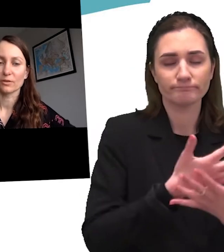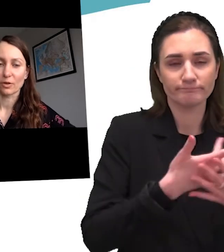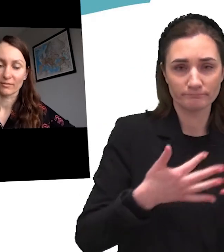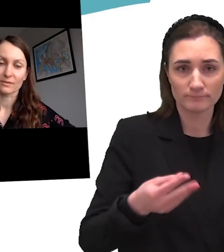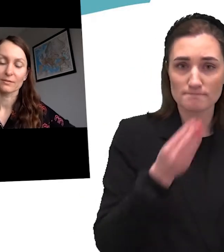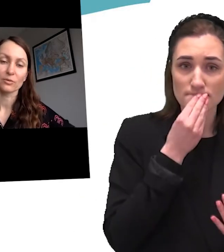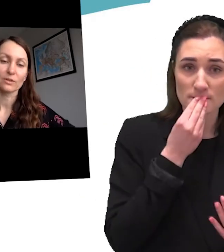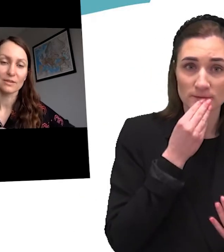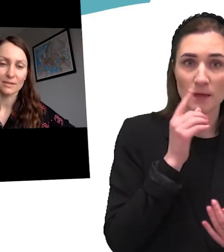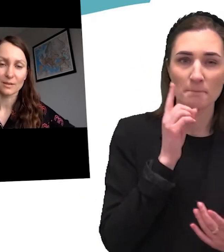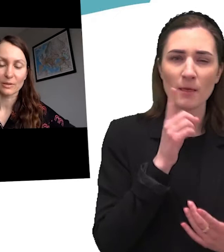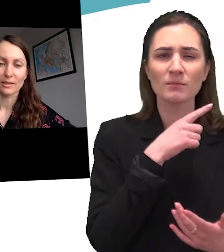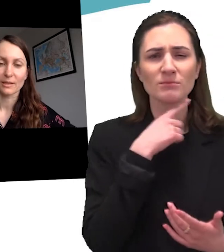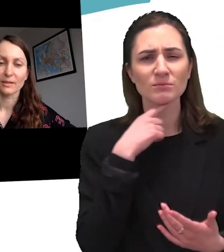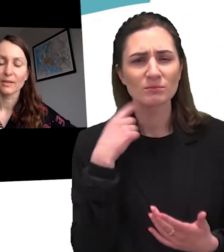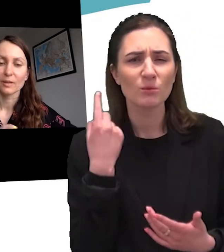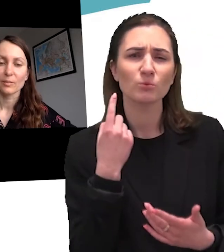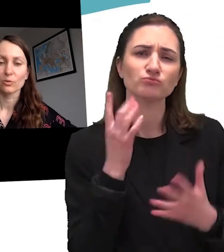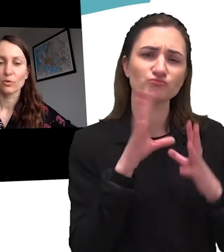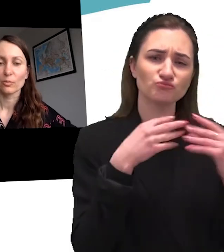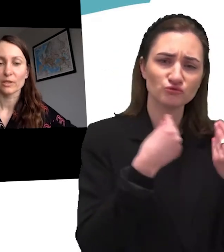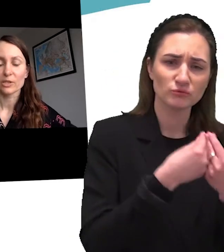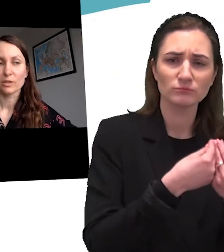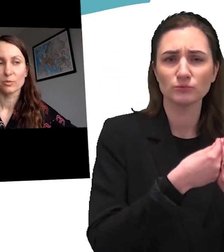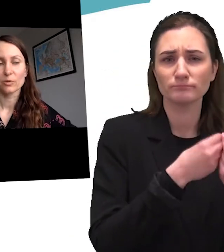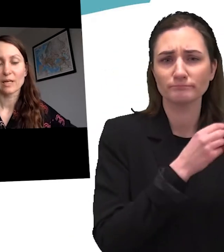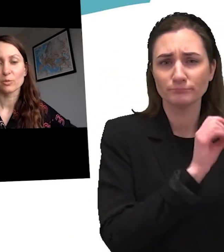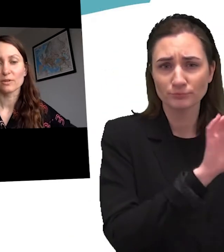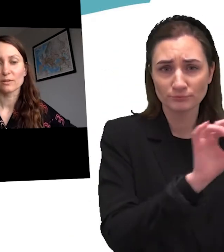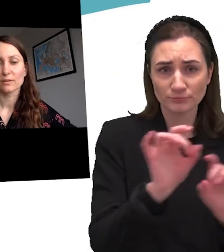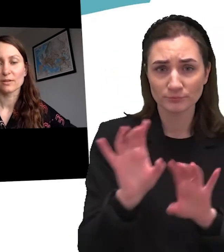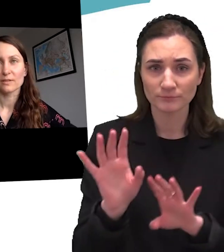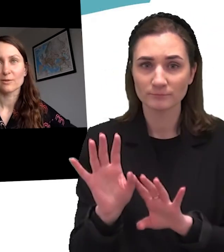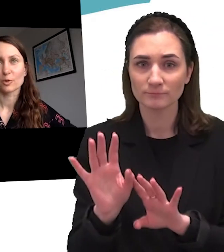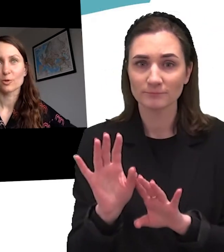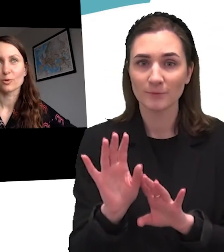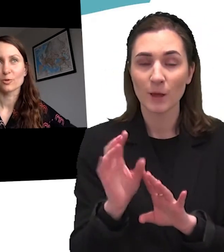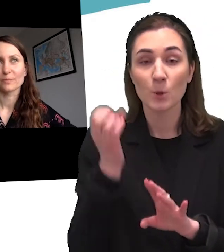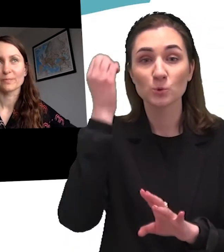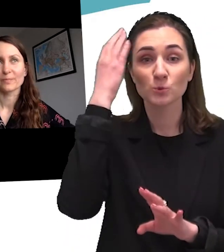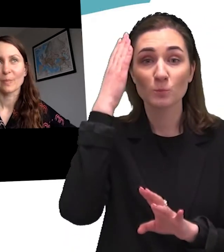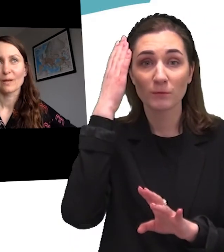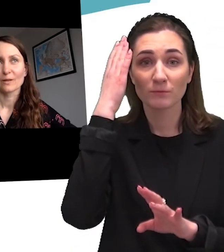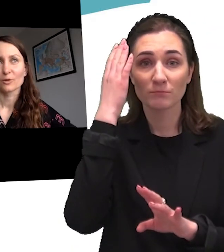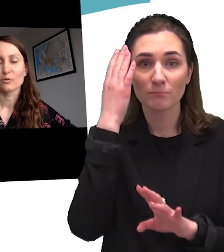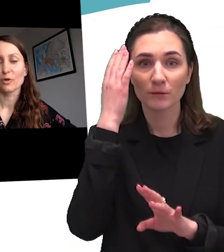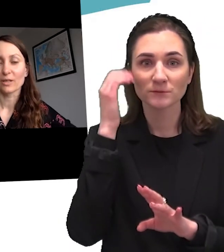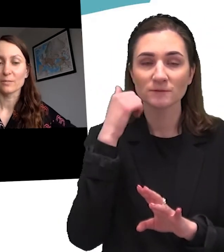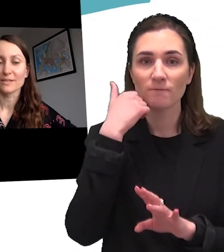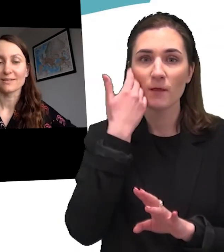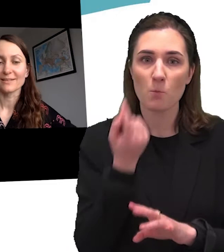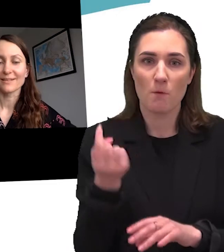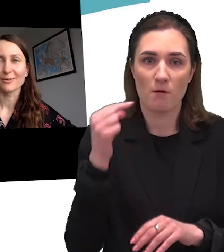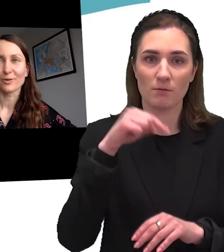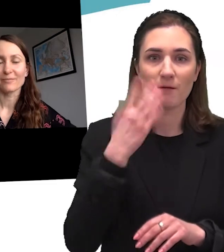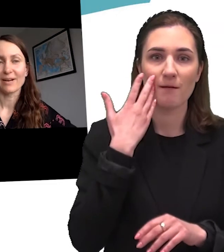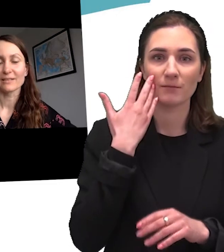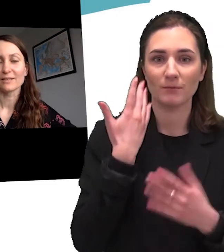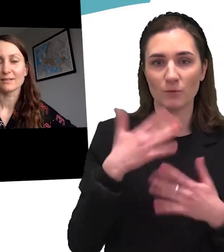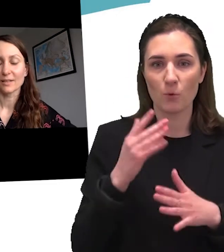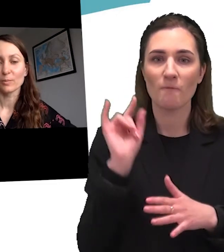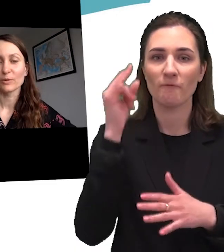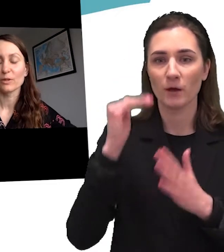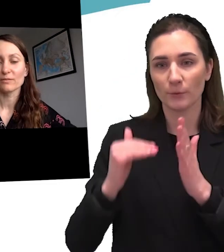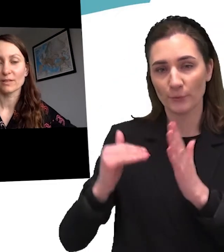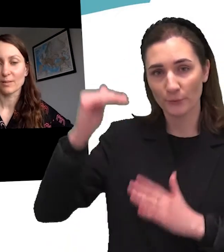prie įvairovės, nu, tai viskas kaip ir gerai. Bet dauguma šeimų, galbūt tas toks suvokimas ateina, kad norim